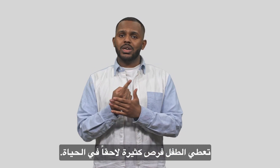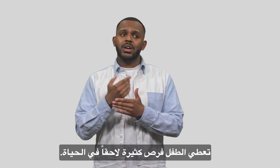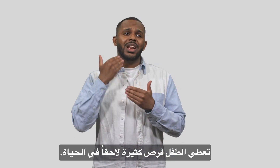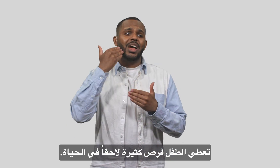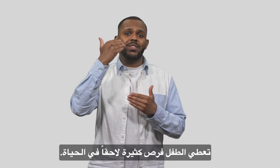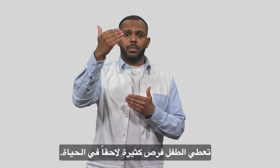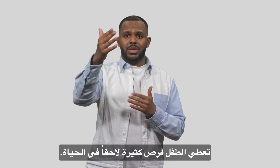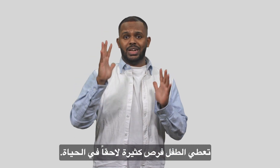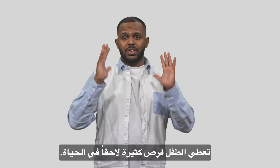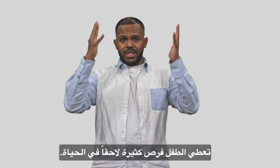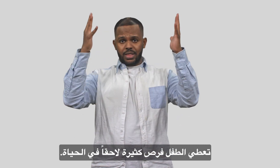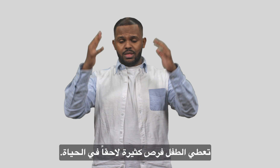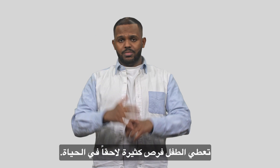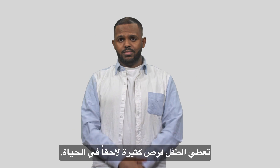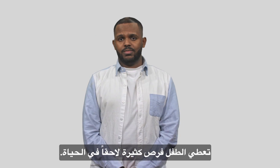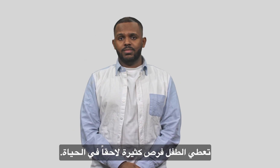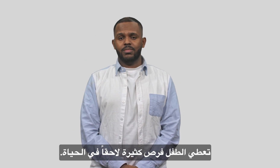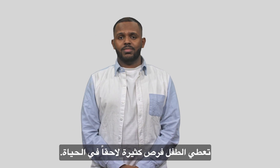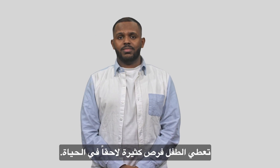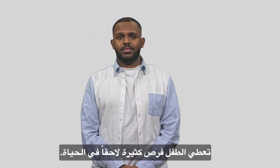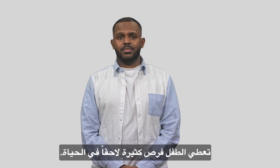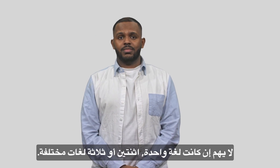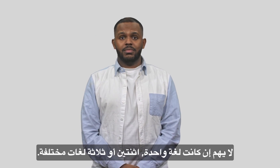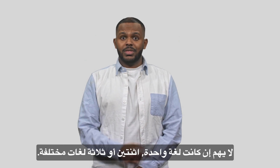تعطي الطفل فرص كثيرة لاحقا في الحياة.